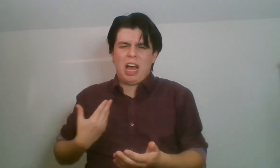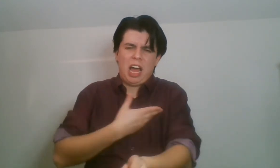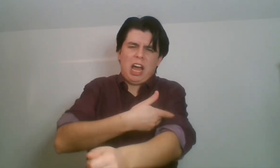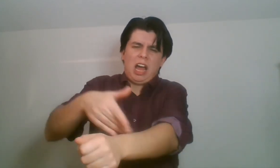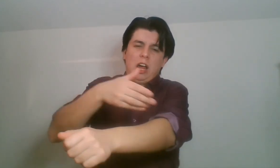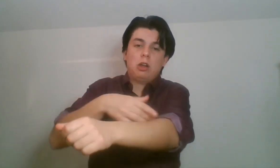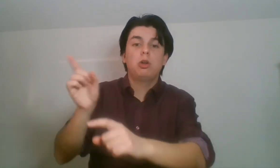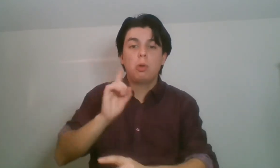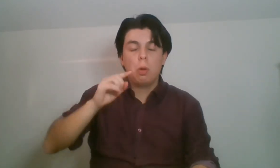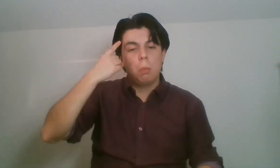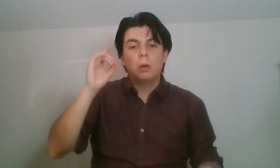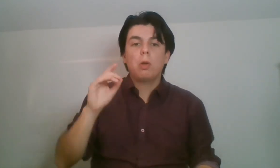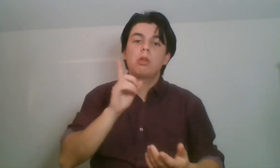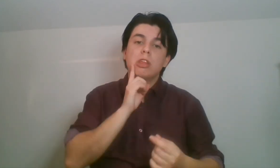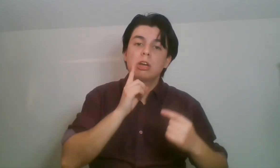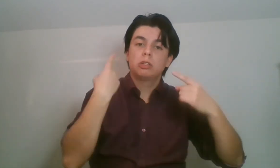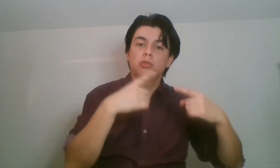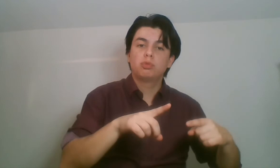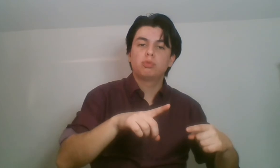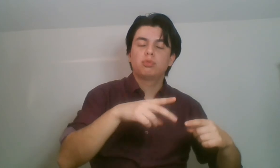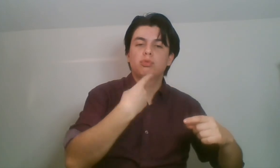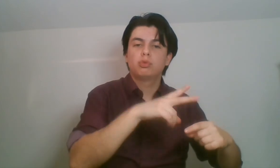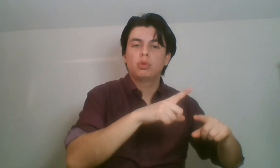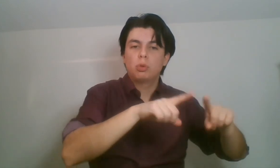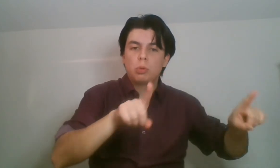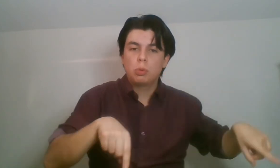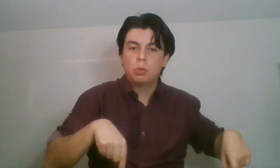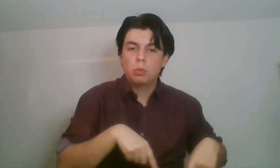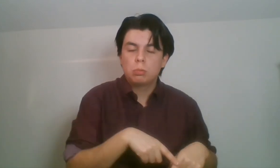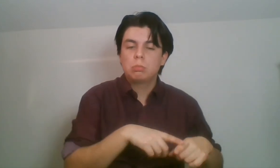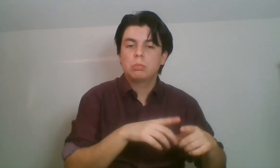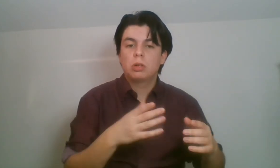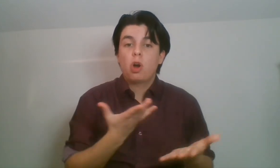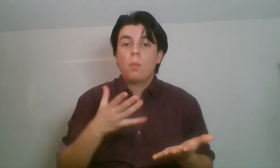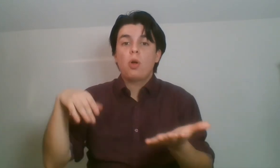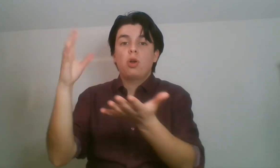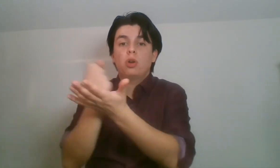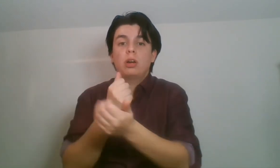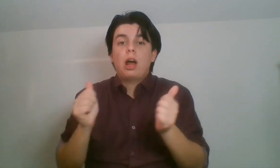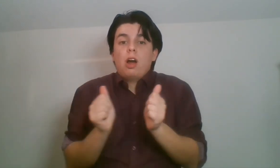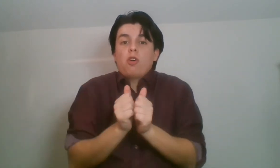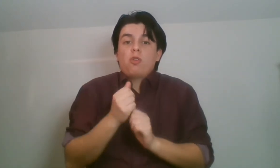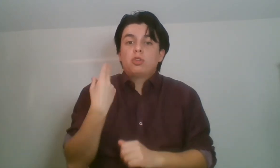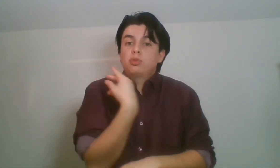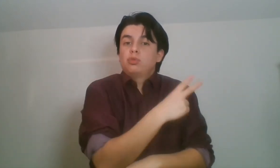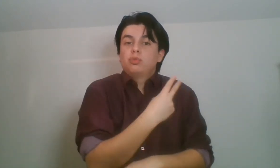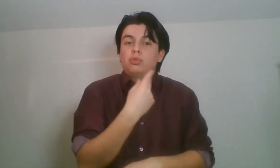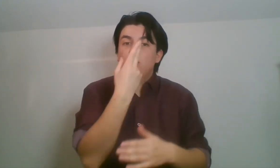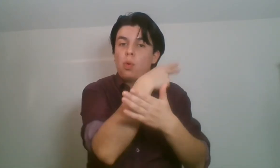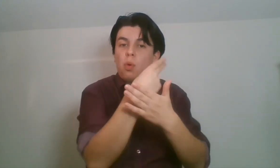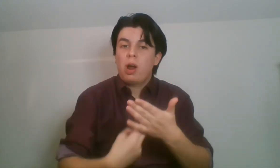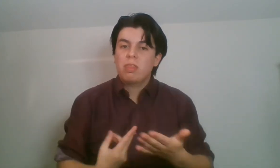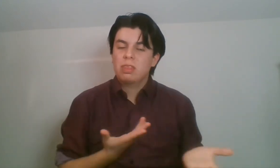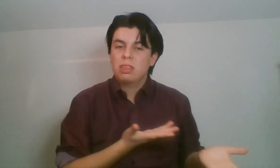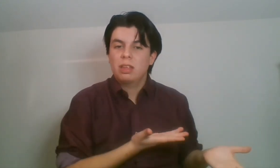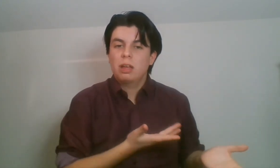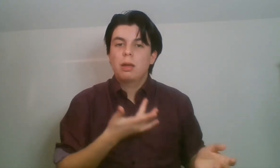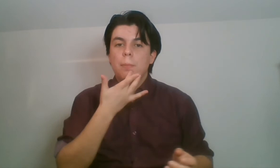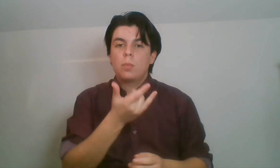etc. Entonces logra su prestigio y su dinero, digamos, que no que fuera millonario, pero